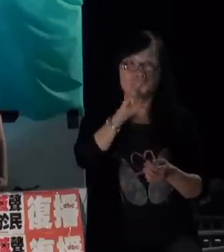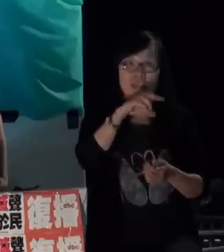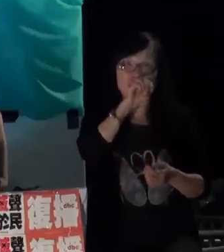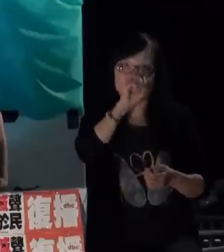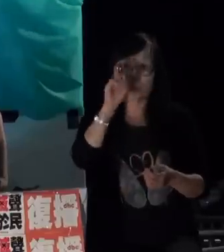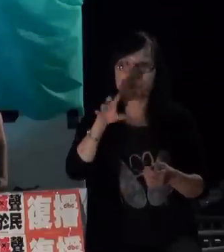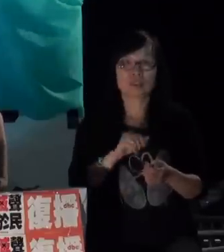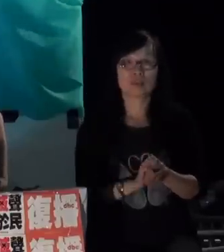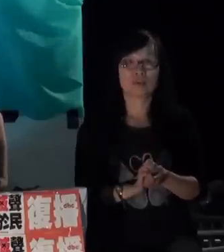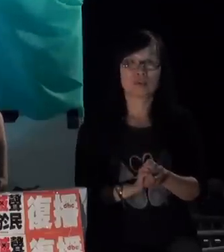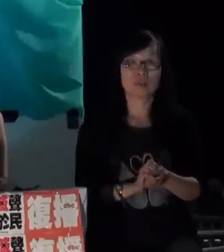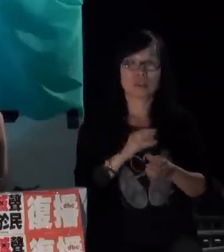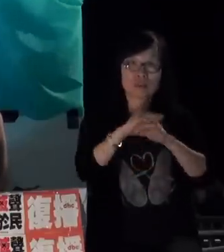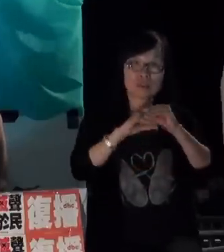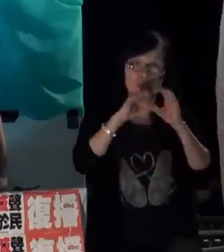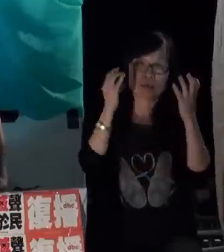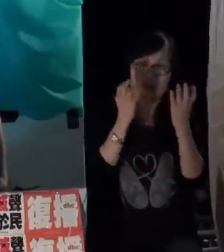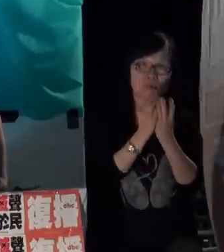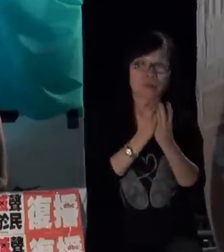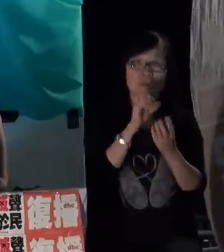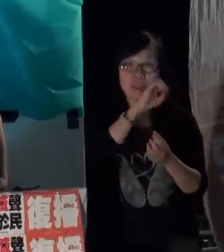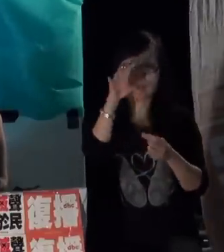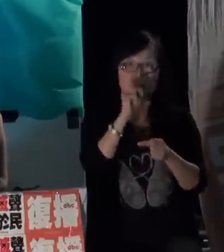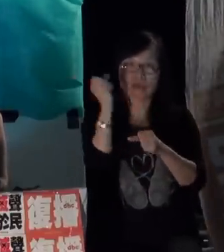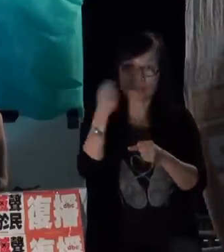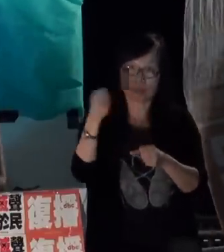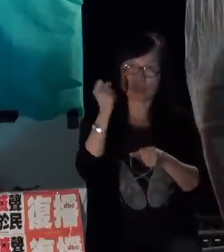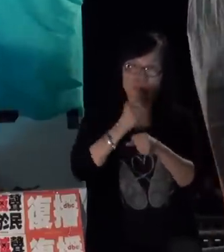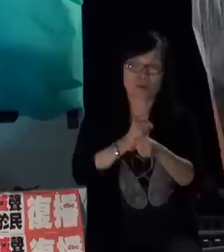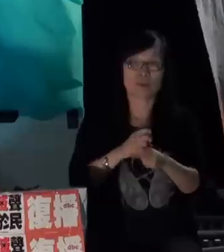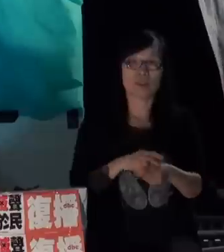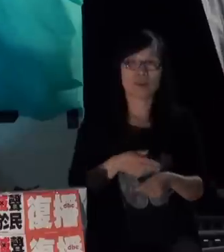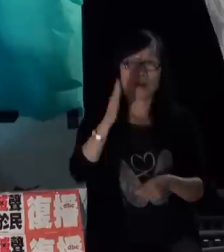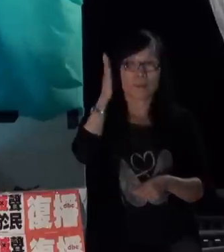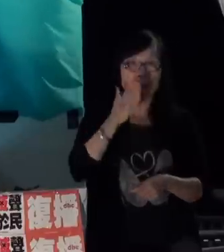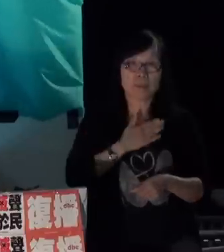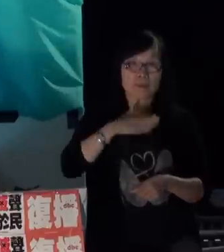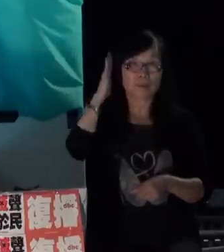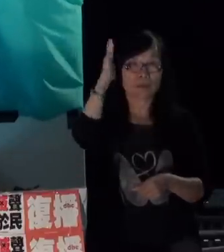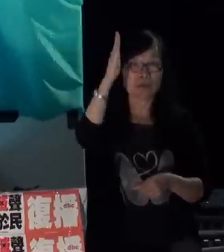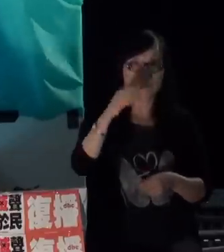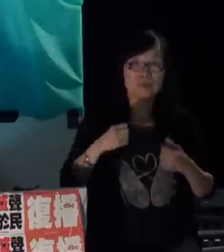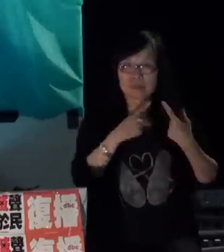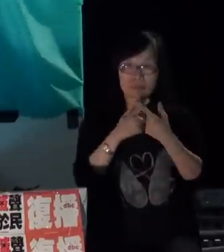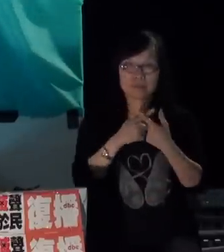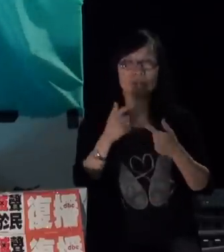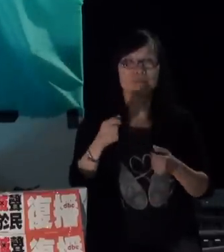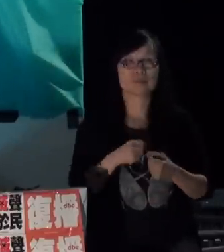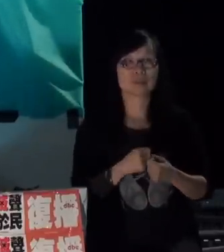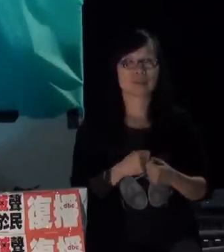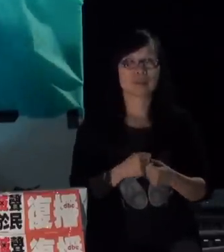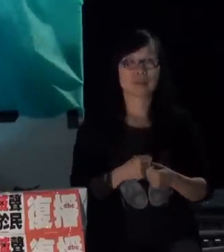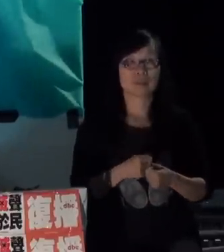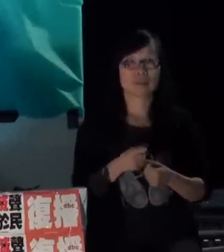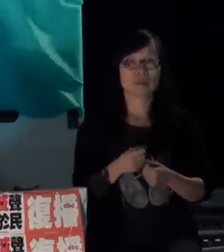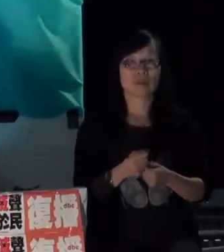先，唔係第二日互相衝突點搞啊？因為好多錢喺個街嚟啊嘛，大家去執嘅時候。